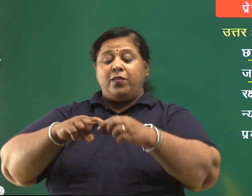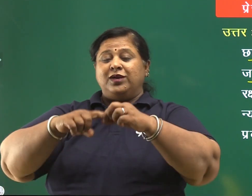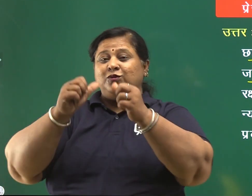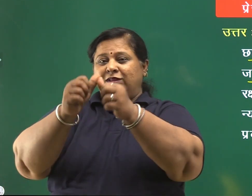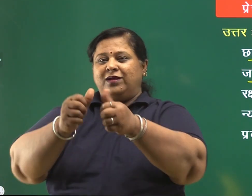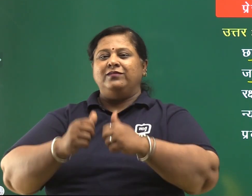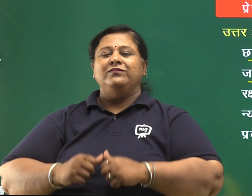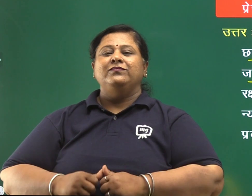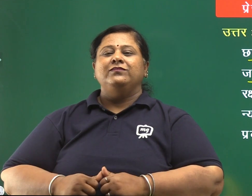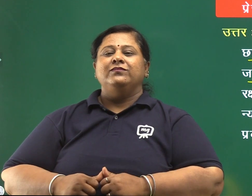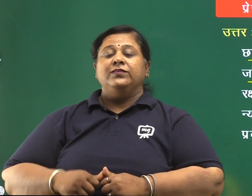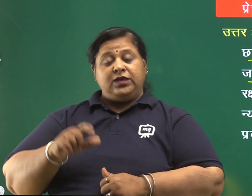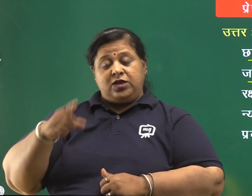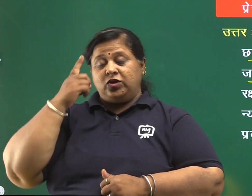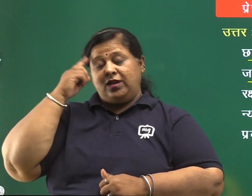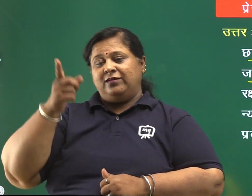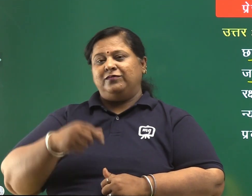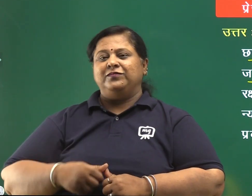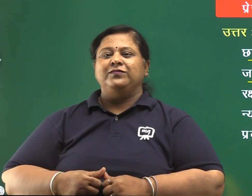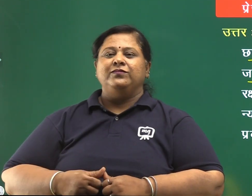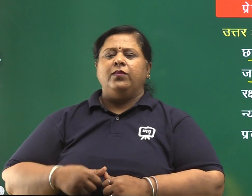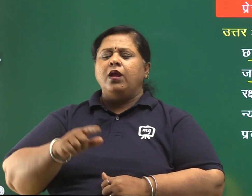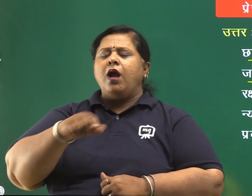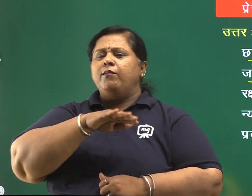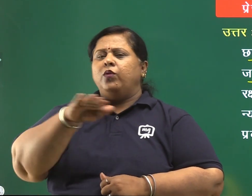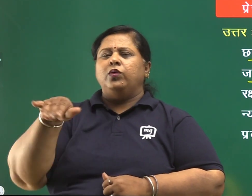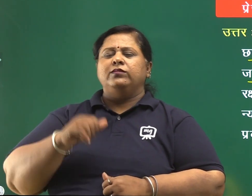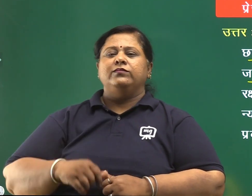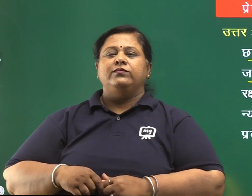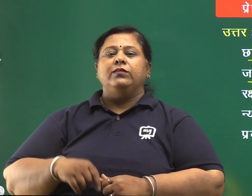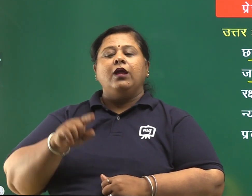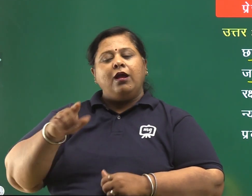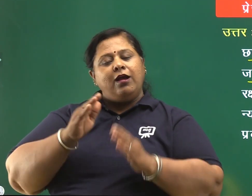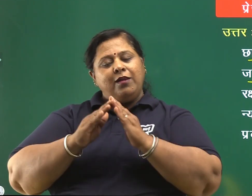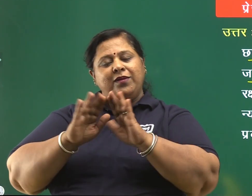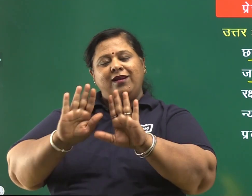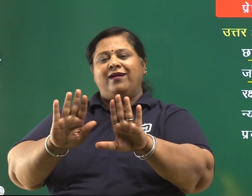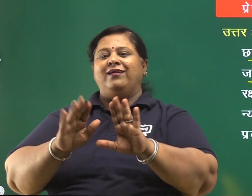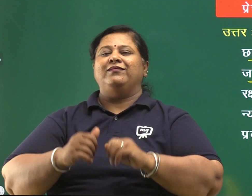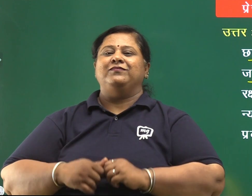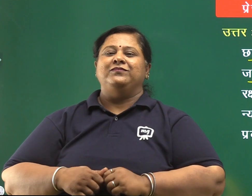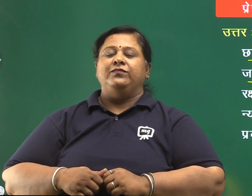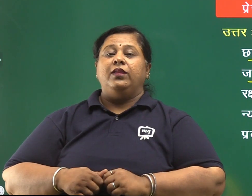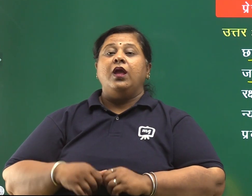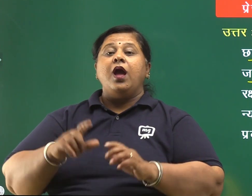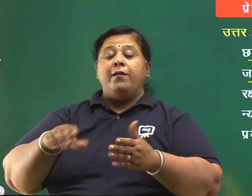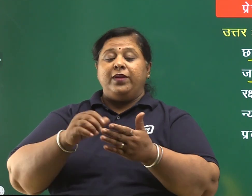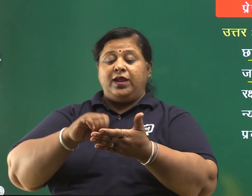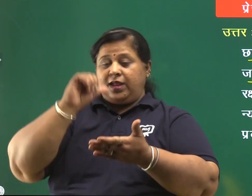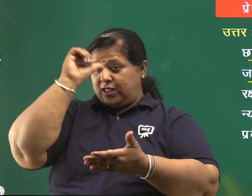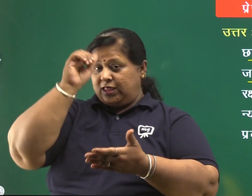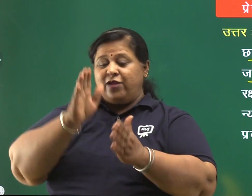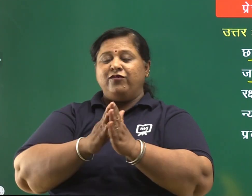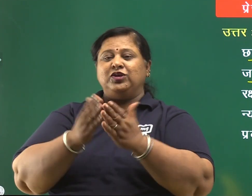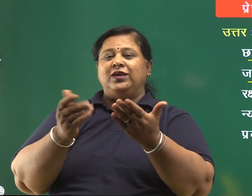प्रश्नोत्तर यहाँ जाने। आप लोग घर पर रहकर अपनी हिंदी विषय